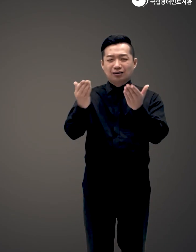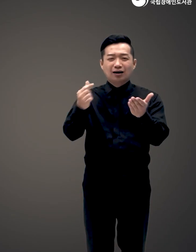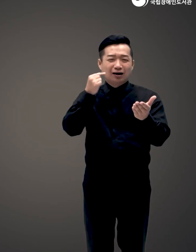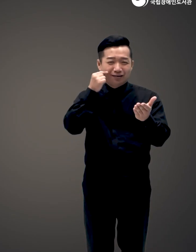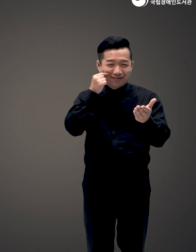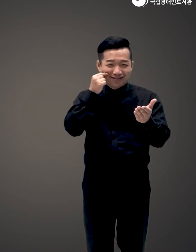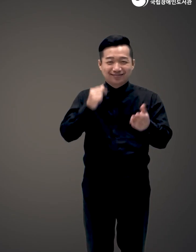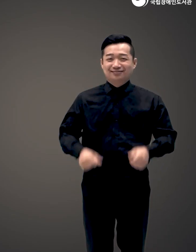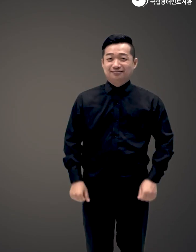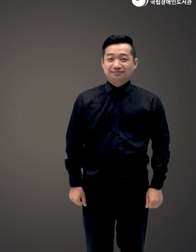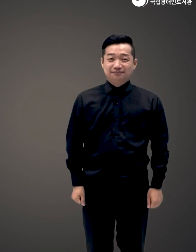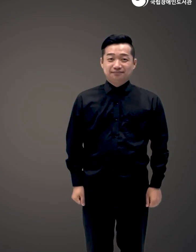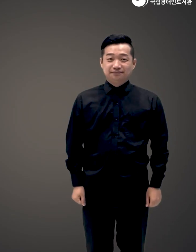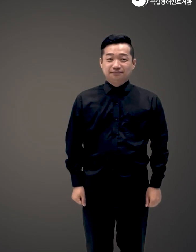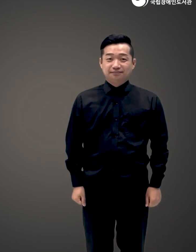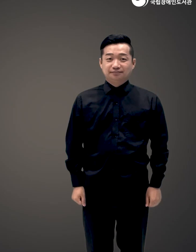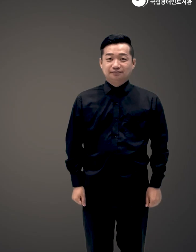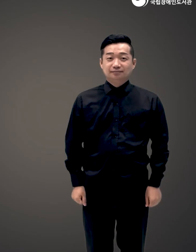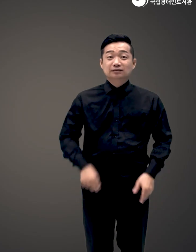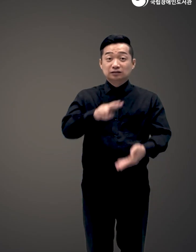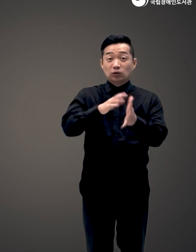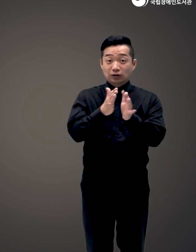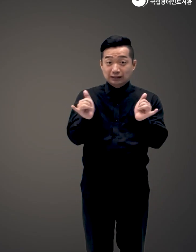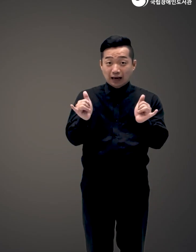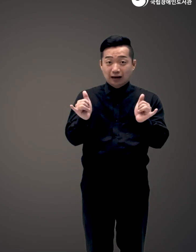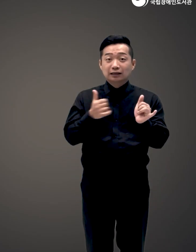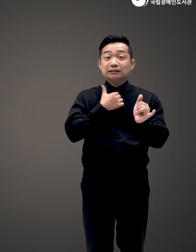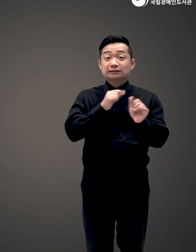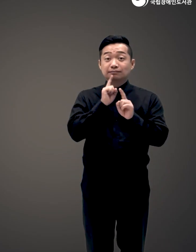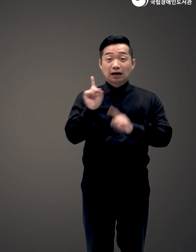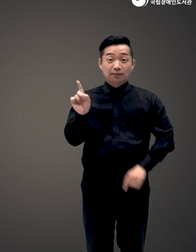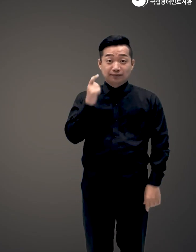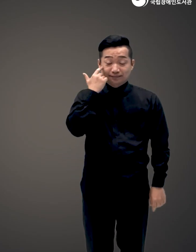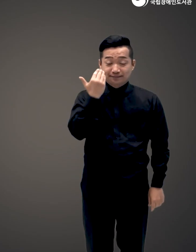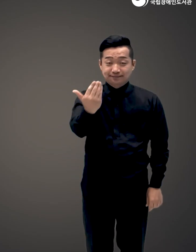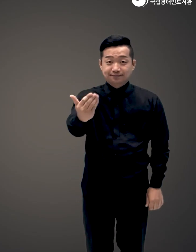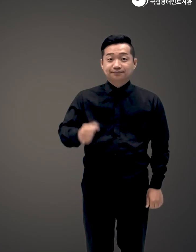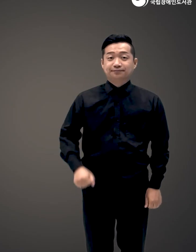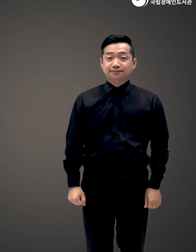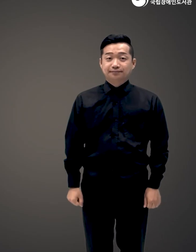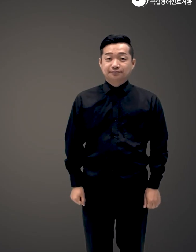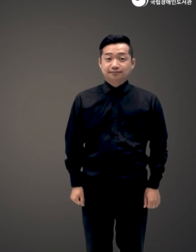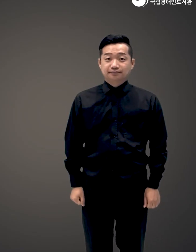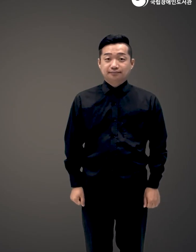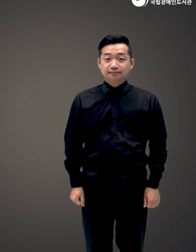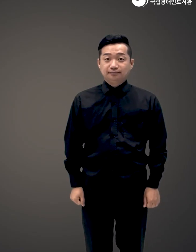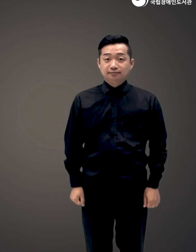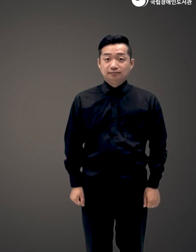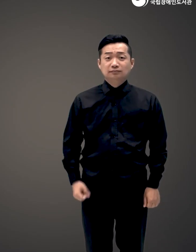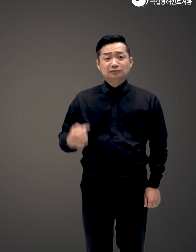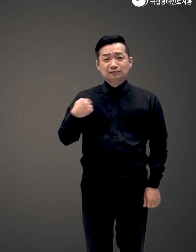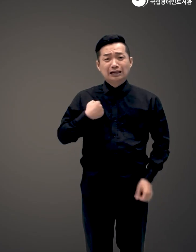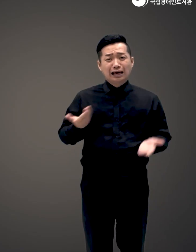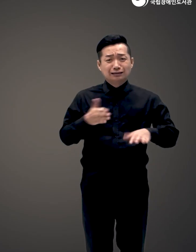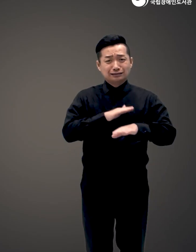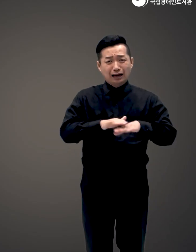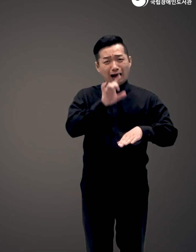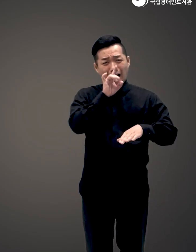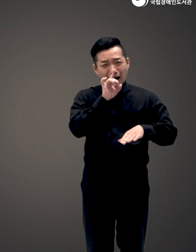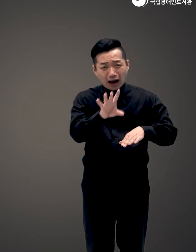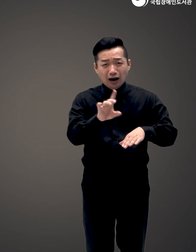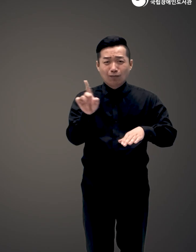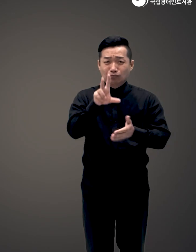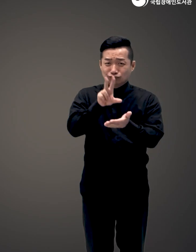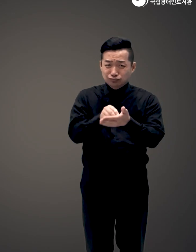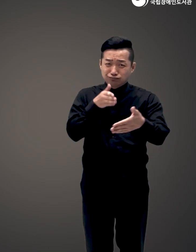그 얘기를 한 번도 못 해드린 것 같네요. 독자분들에게 남기고 싶은 메시지 부탁드려요. 괜히 자기 일이 잘 안